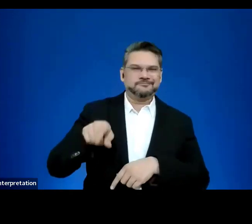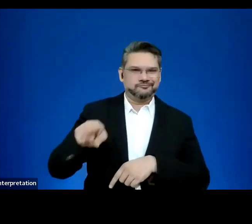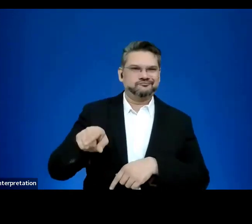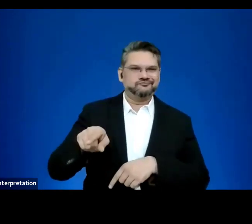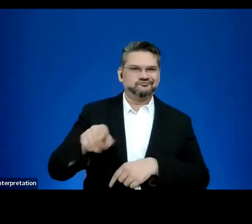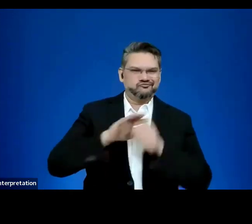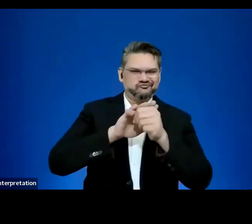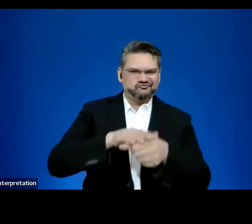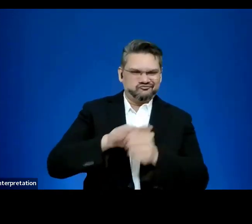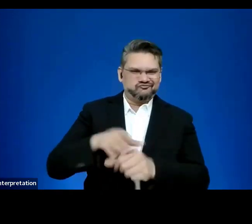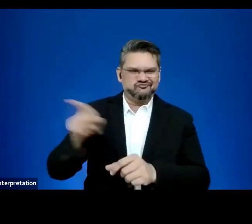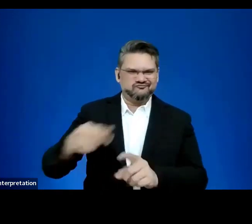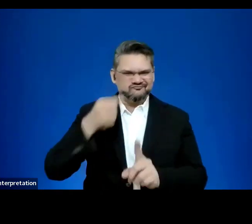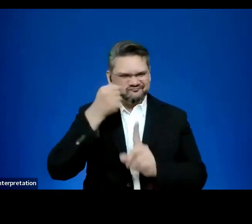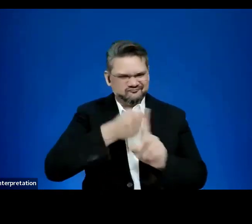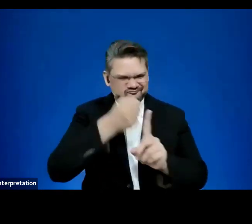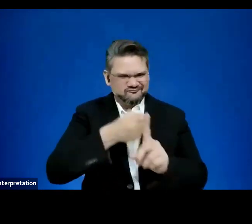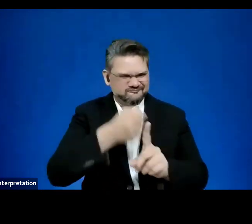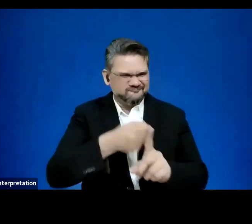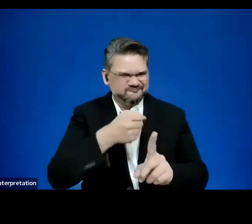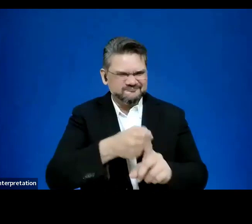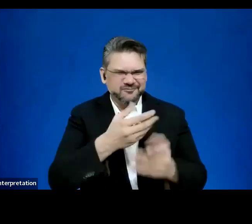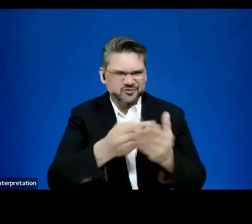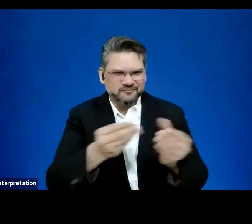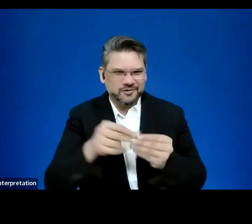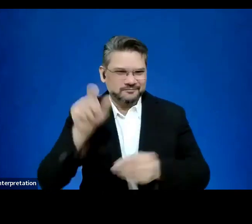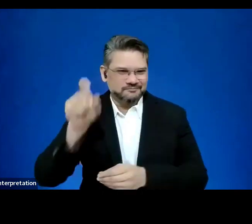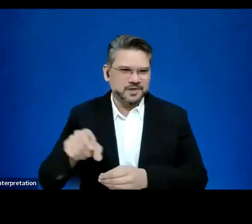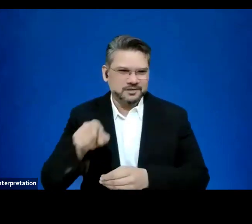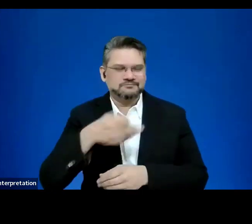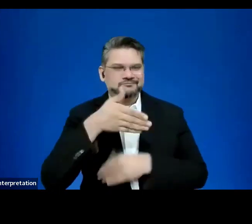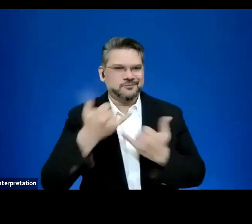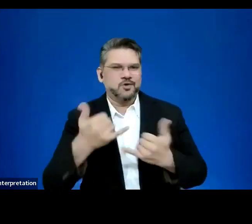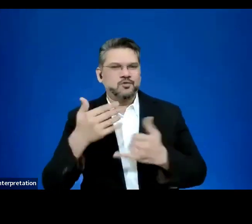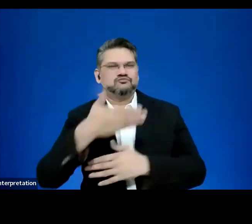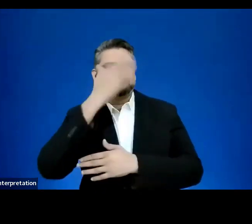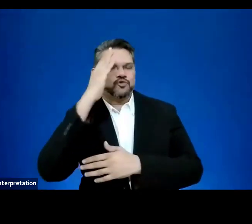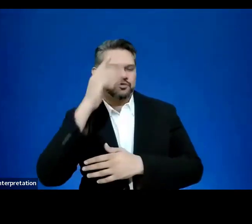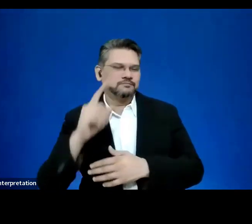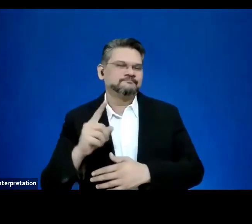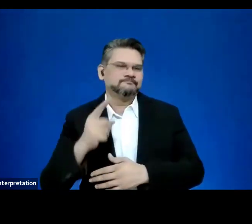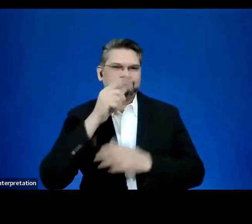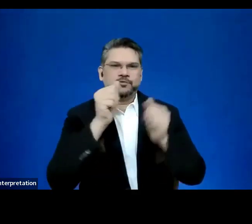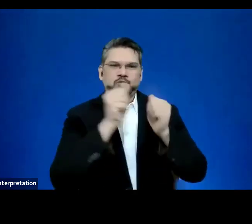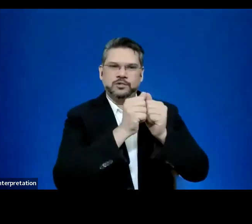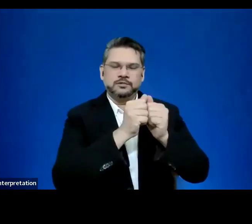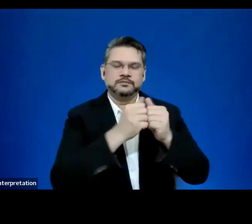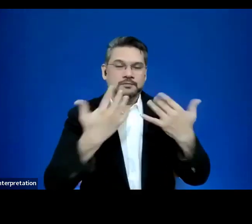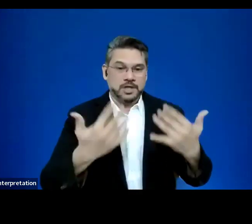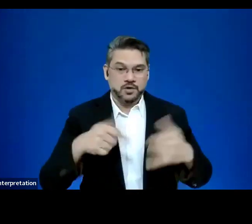我知道天使他们在庆祝，因为他是一个战士。